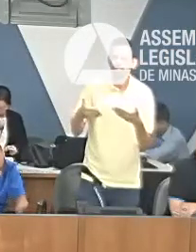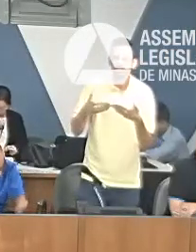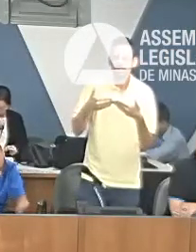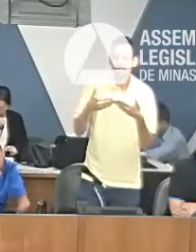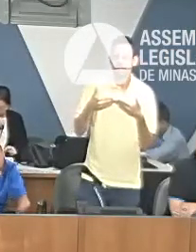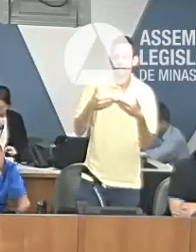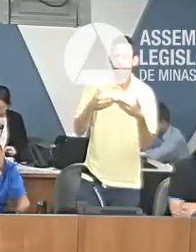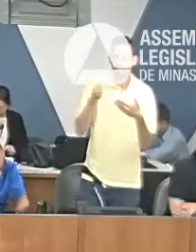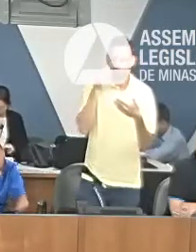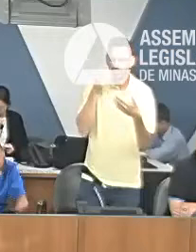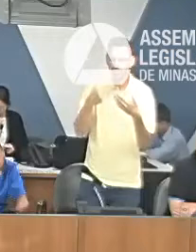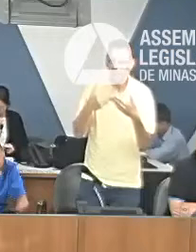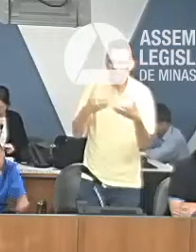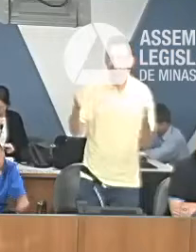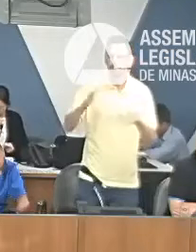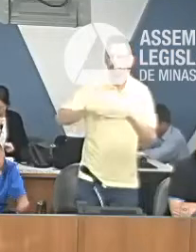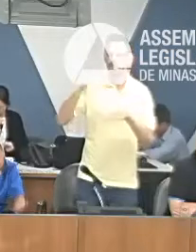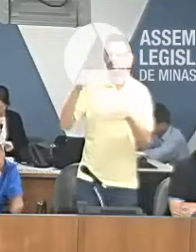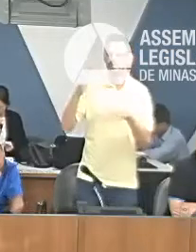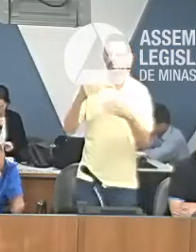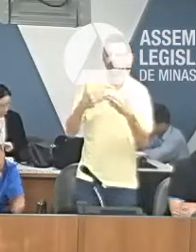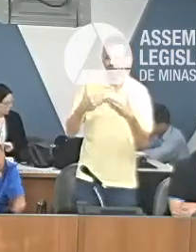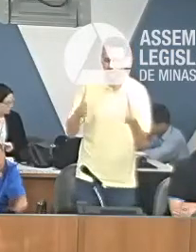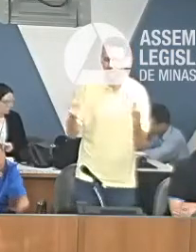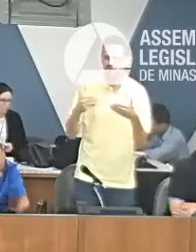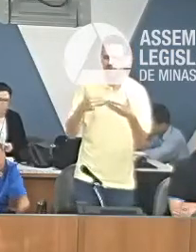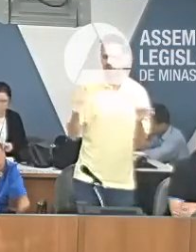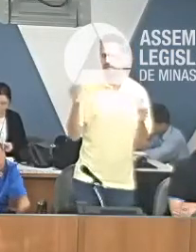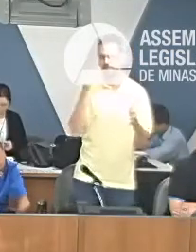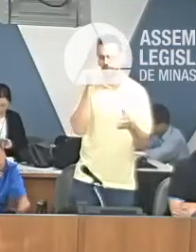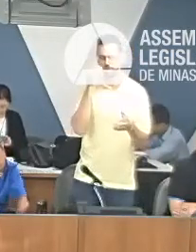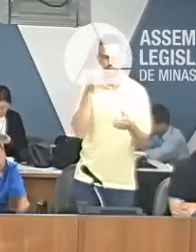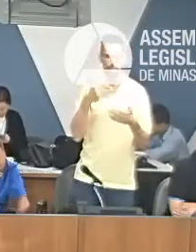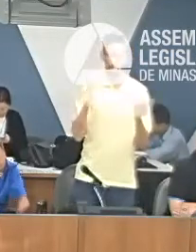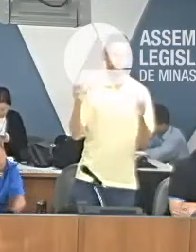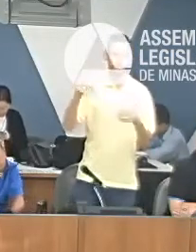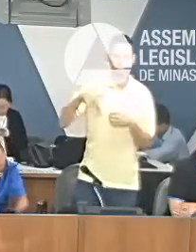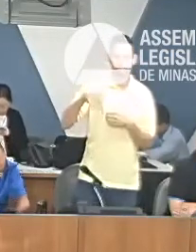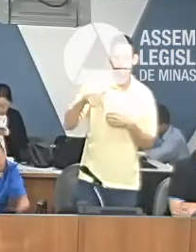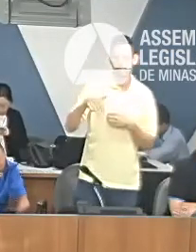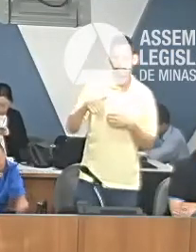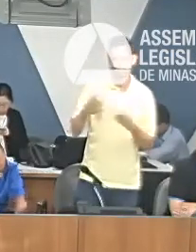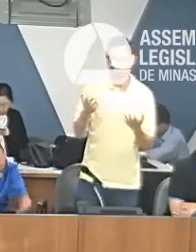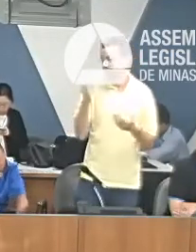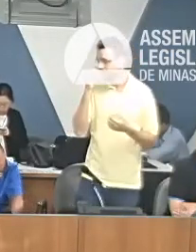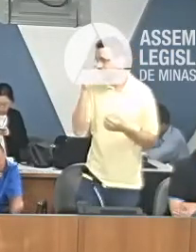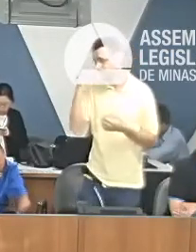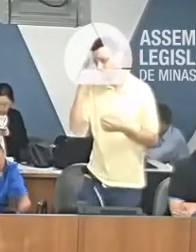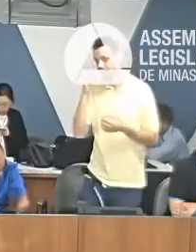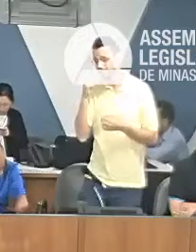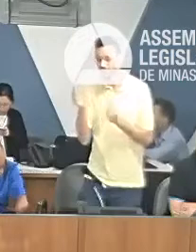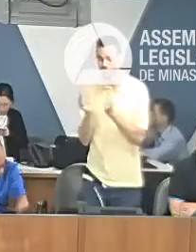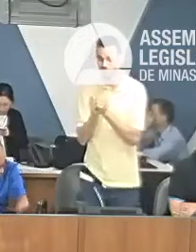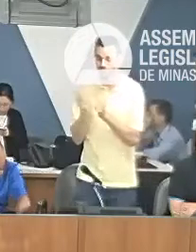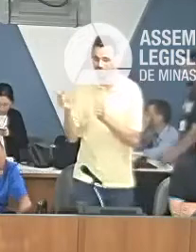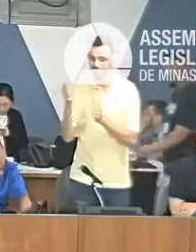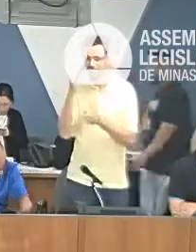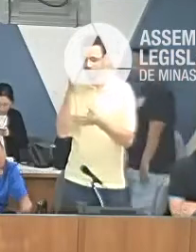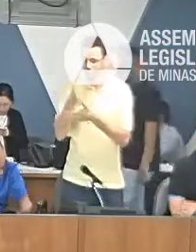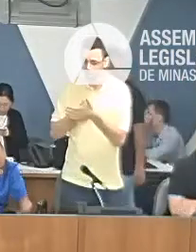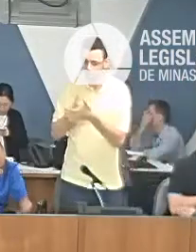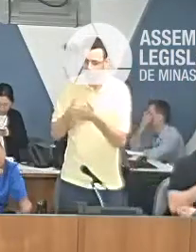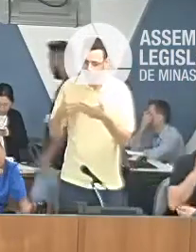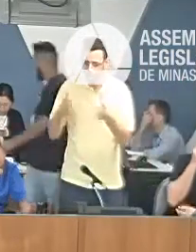nem ninguém que patrocine um patrocínio para que ele possa participar de ser desses esportes eu acredito que